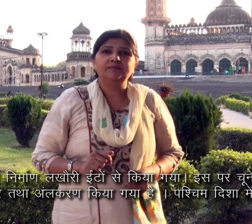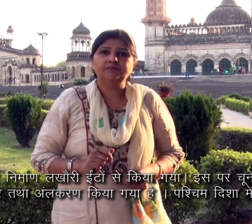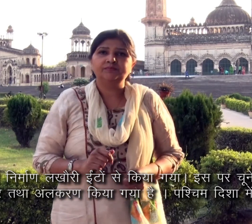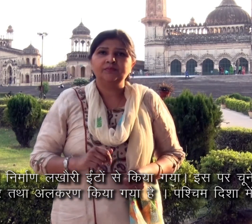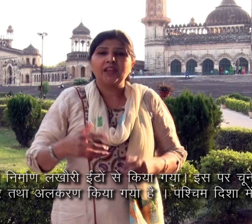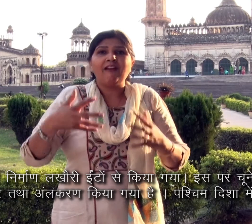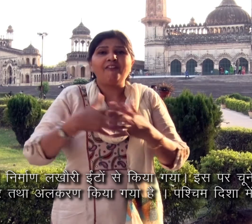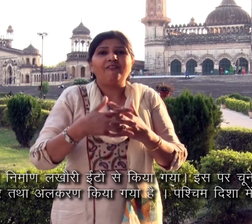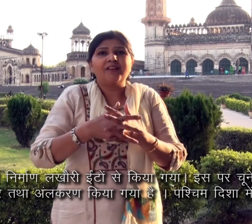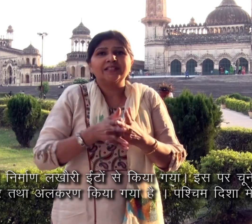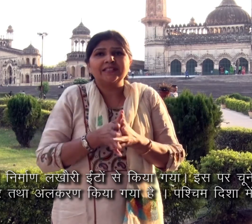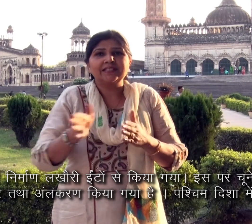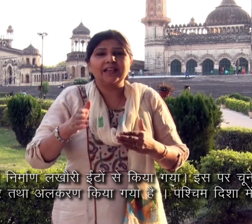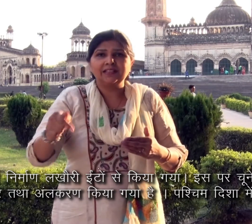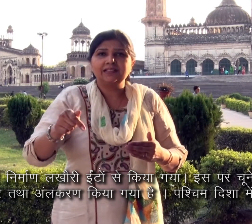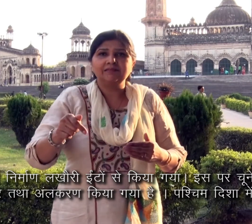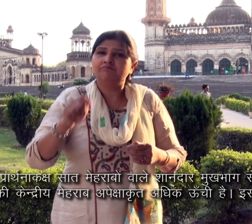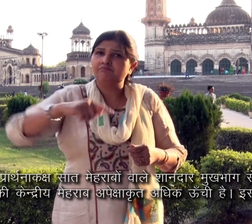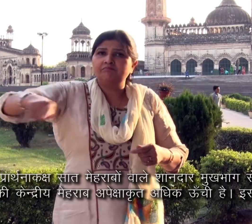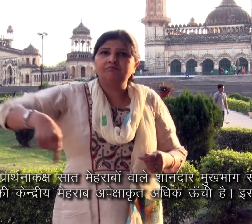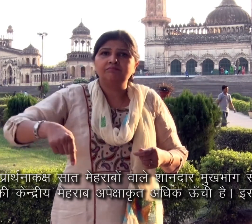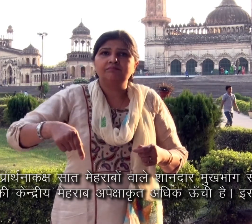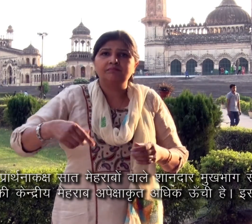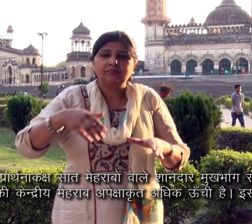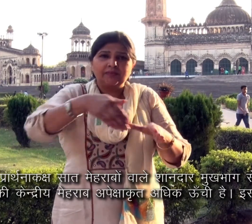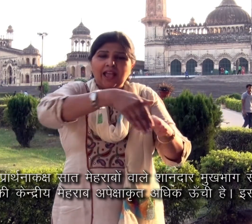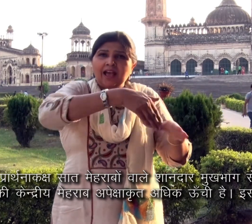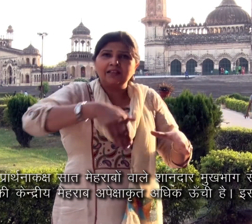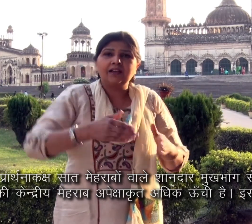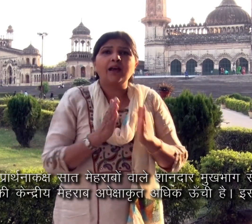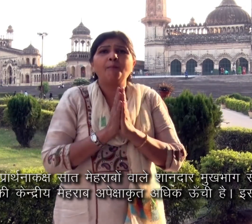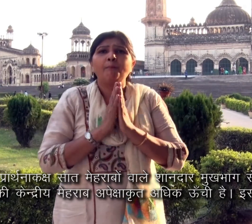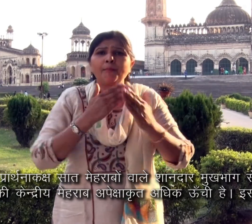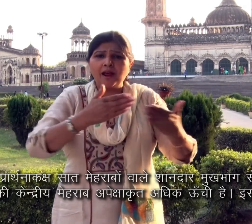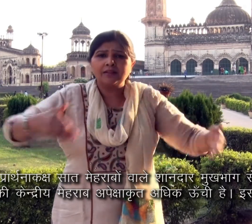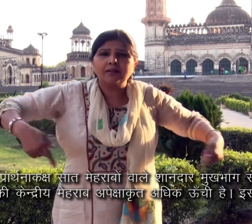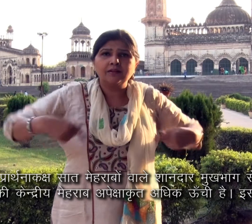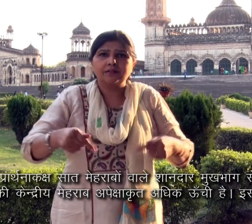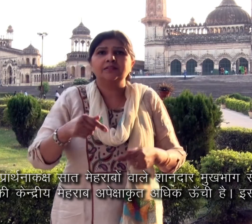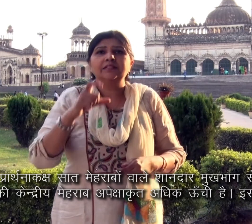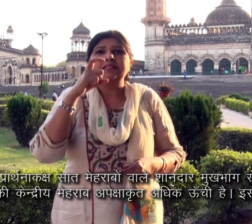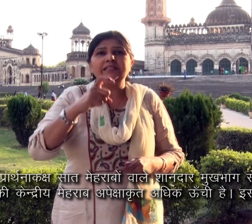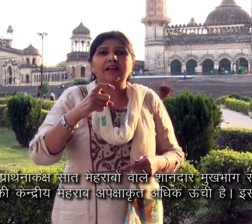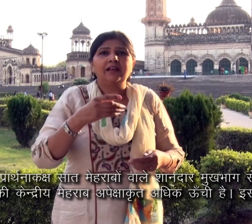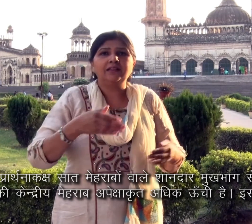पश्चिम दिशा में अवस्थित आयताकार प्रार्थना कक्ष 7 मेहराबों वाले शानदार मुखभाग से सुसज्जित